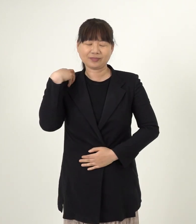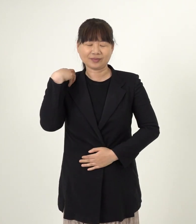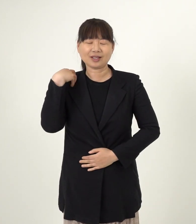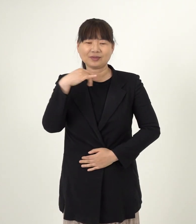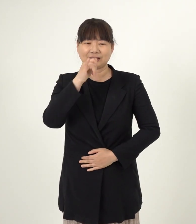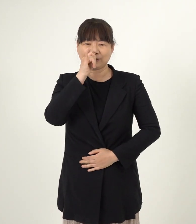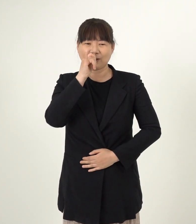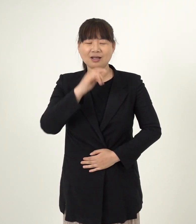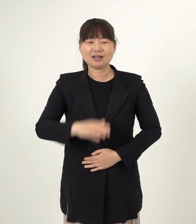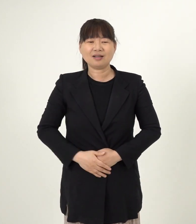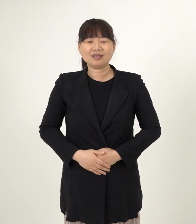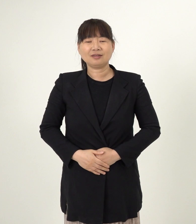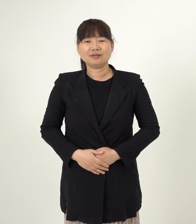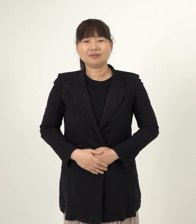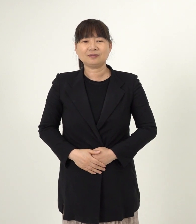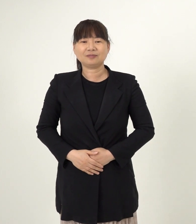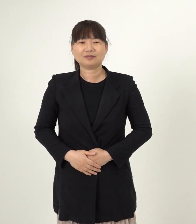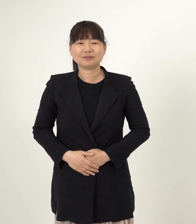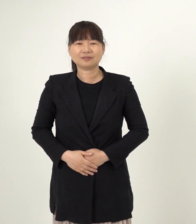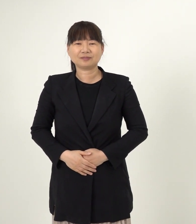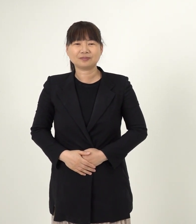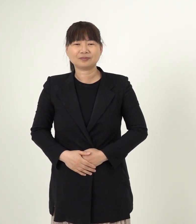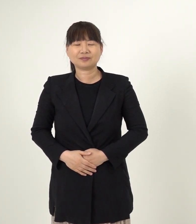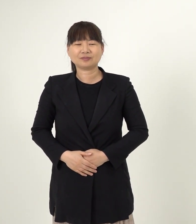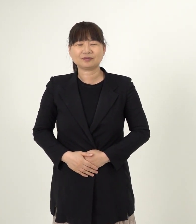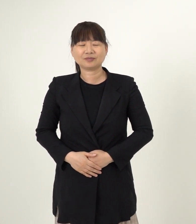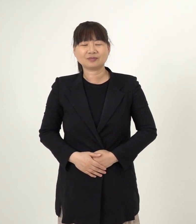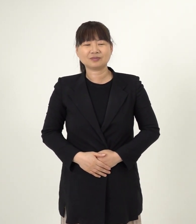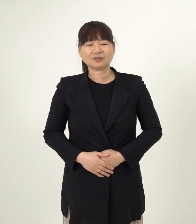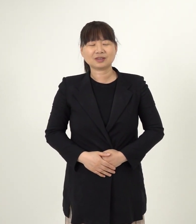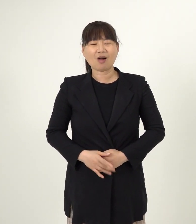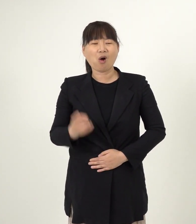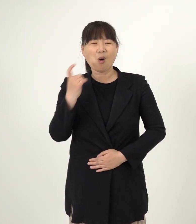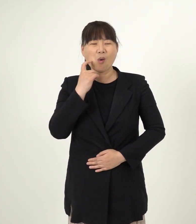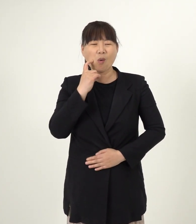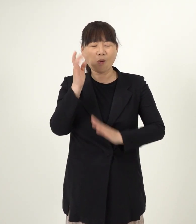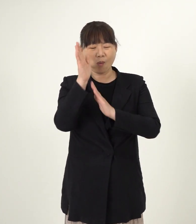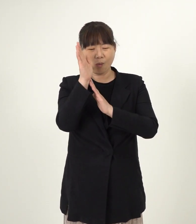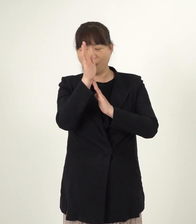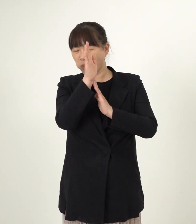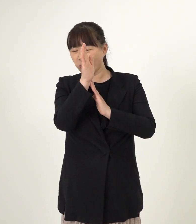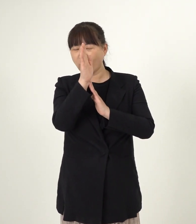비명이 삐져나온다고 아닌 척 위선을 부리지도 않고